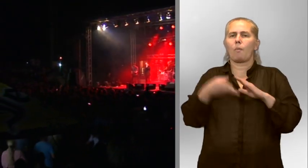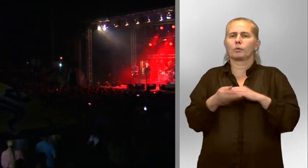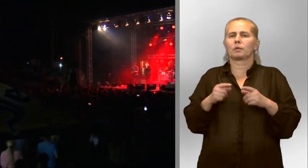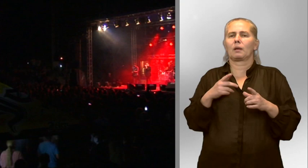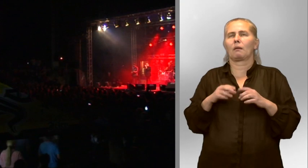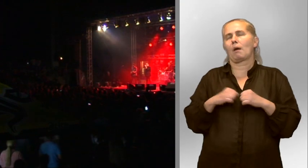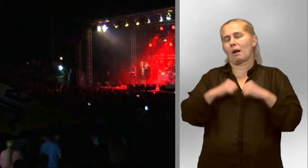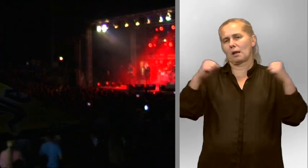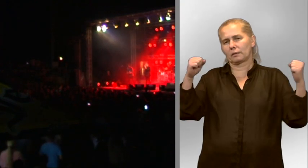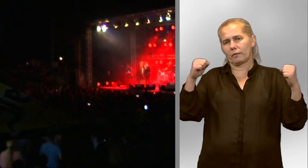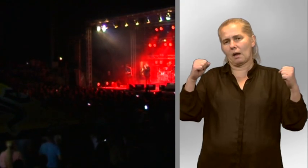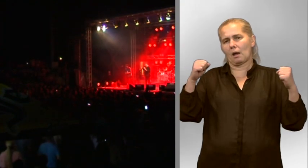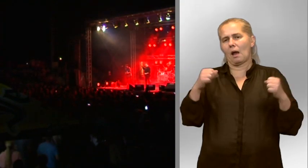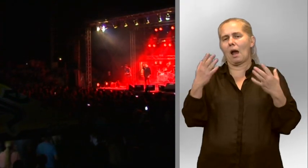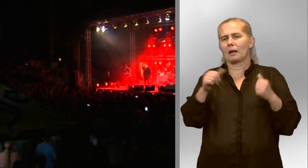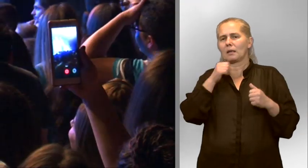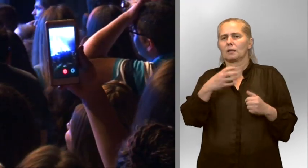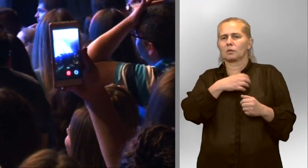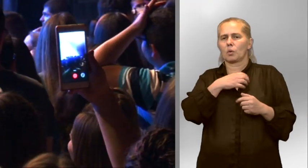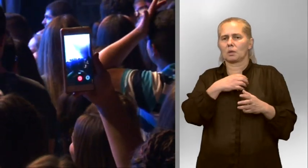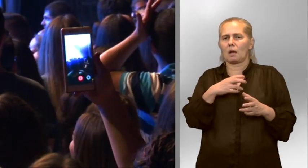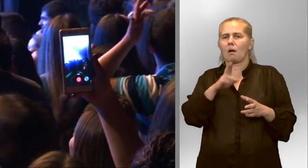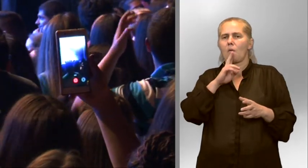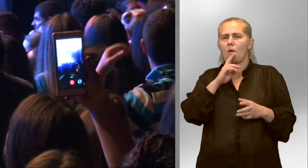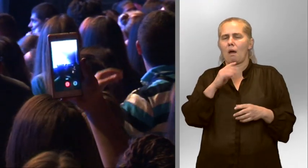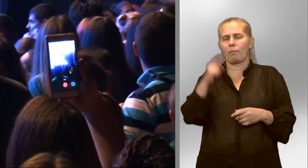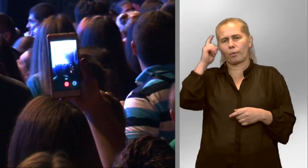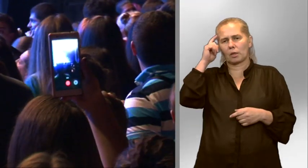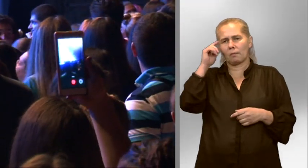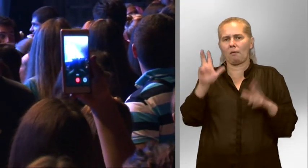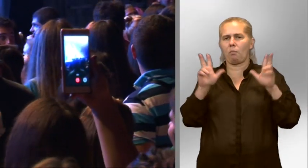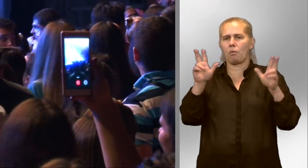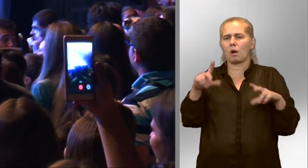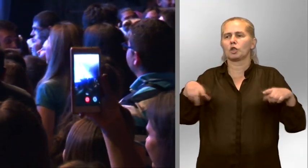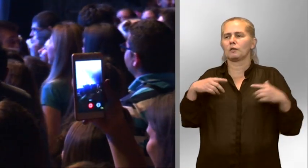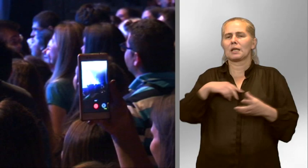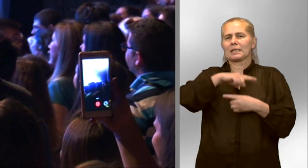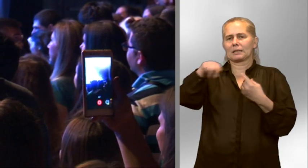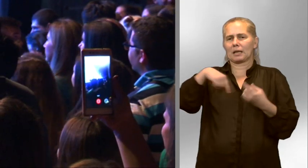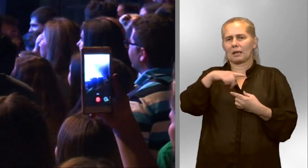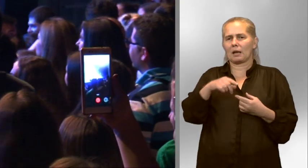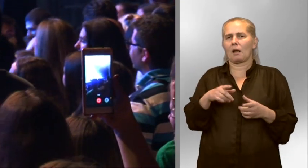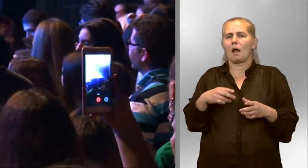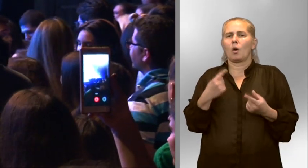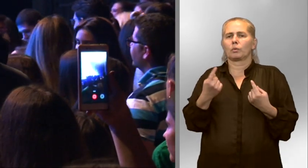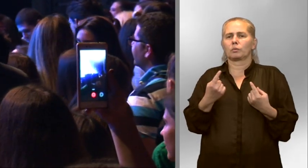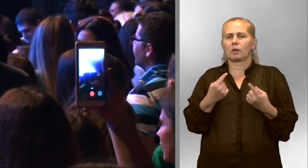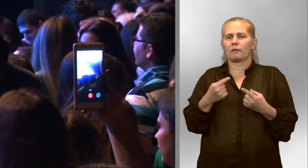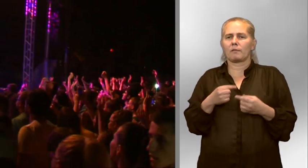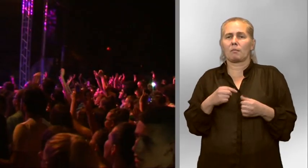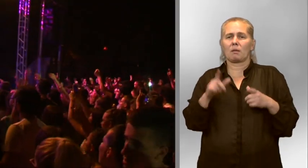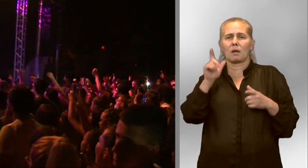Industrijska, pod uticajem tehnološkog razvoja, ali i socijalna koja podrazumeva buku životne sredine,